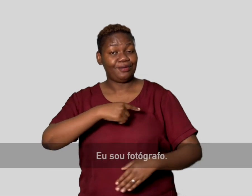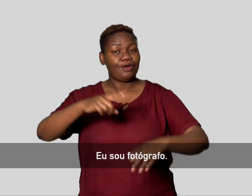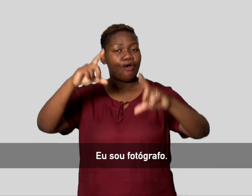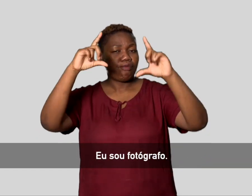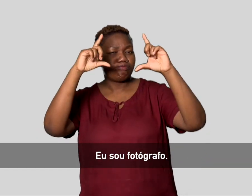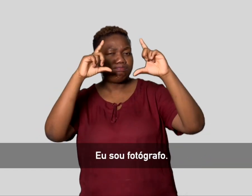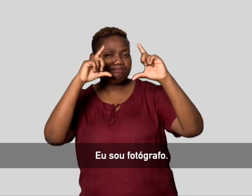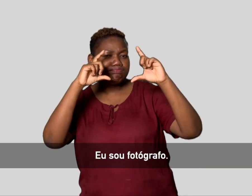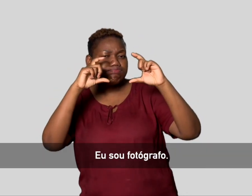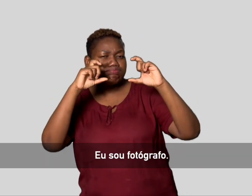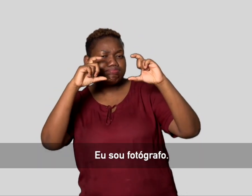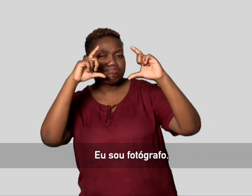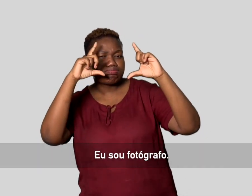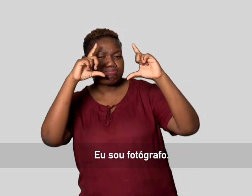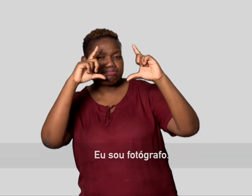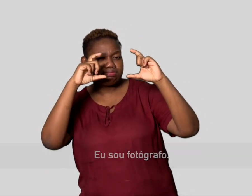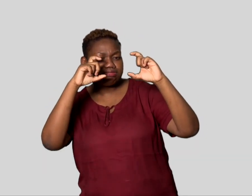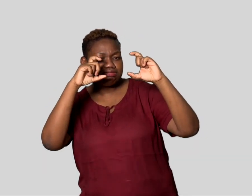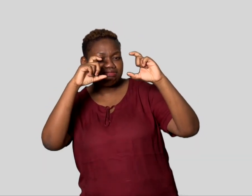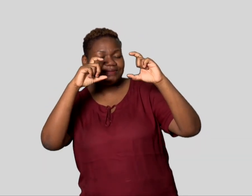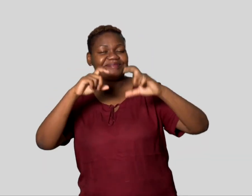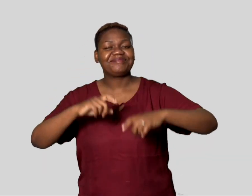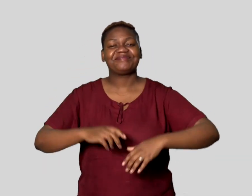Eu sou fotógrafo.